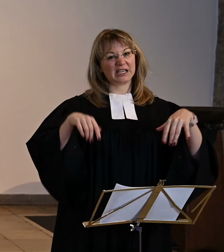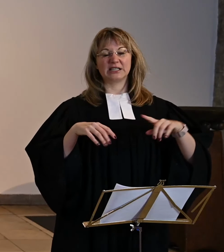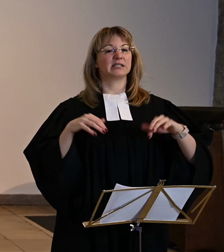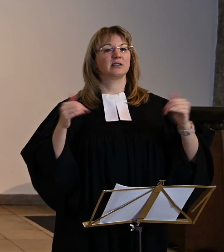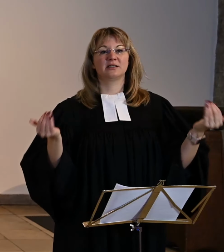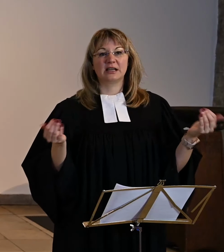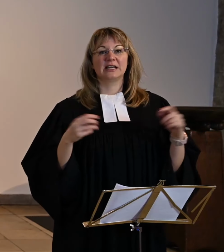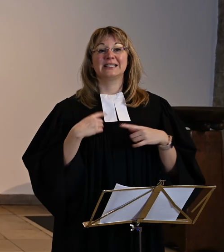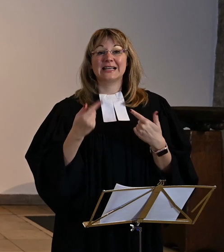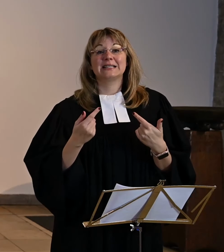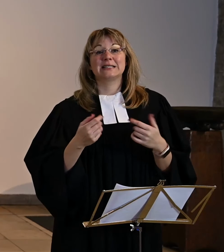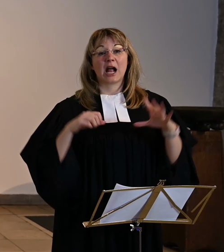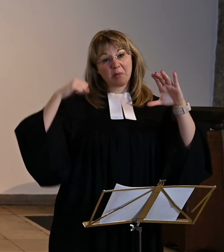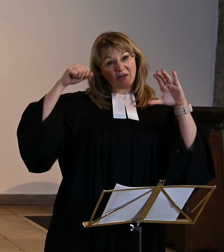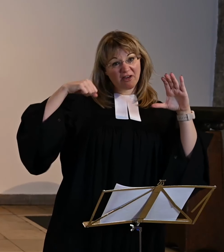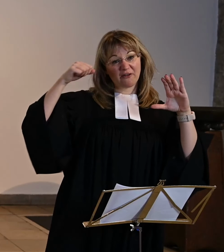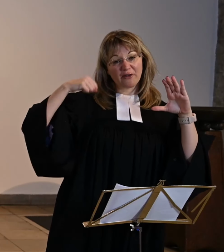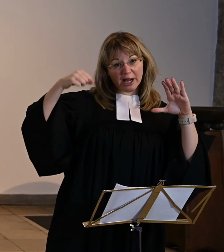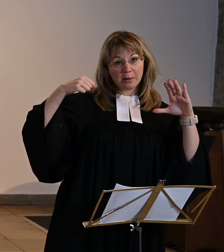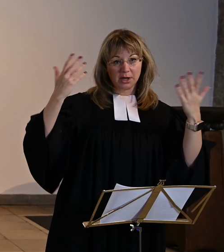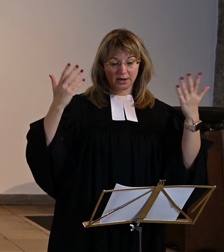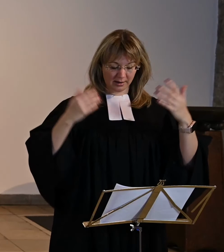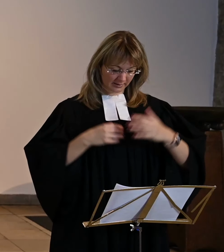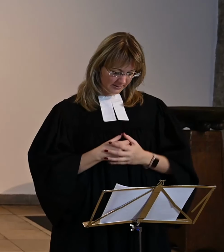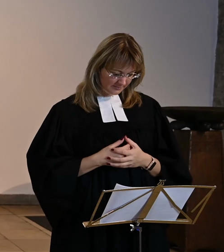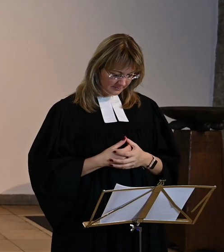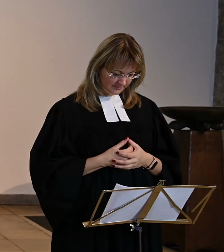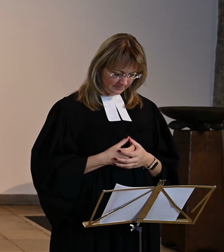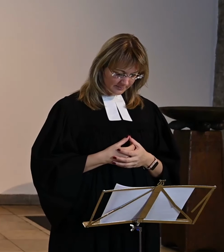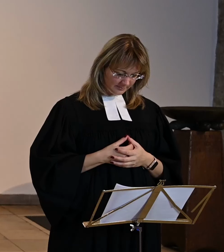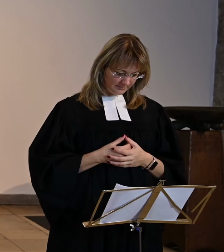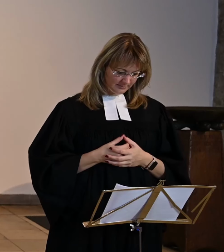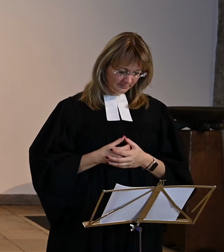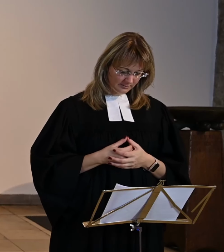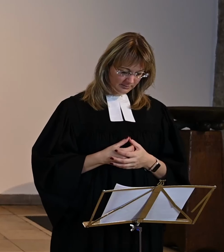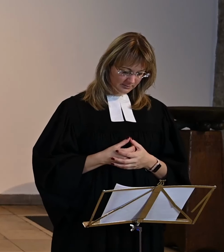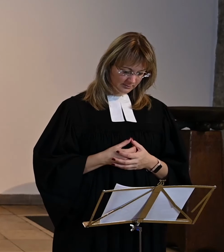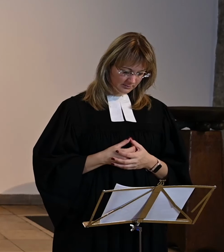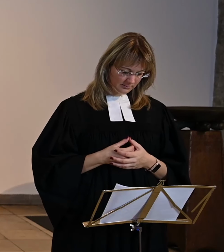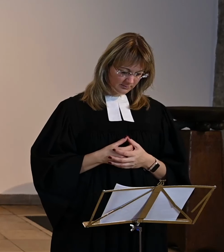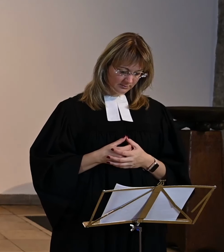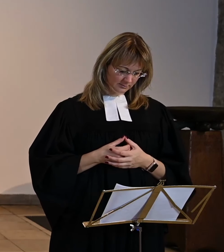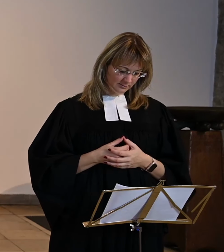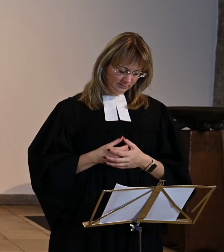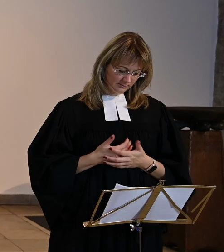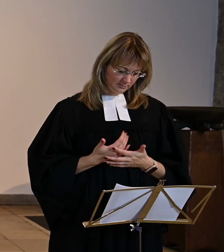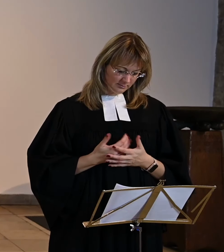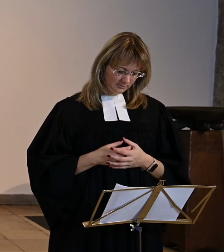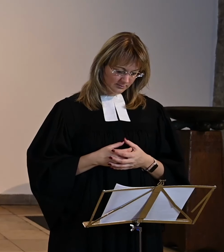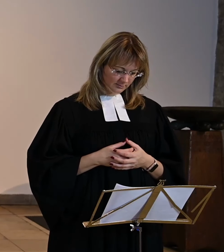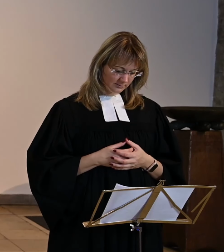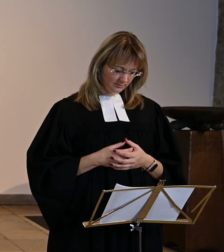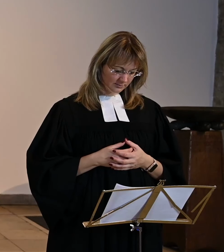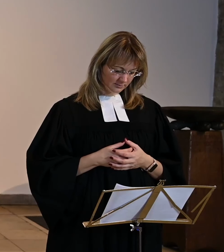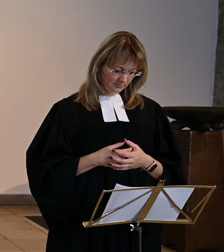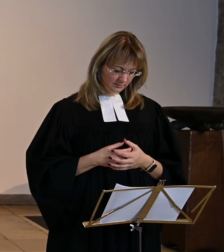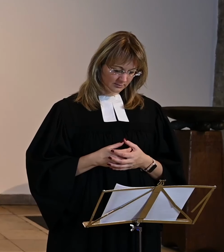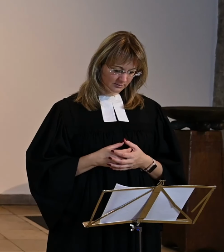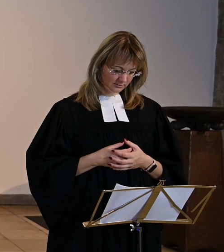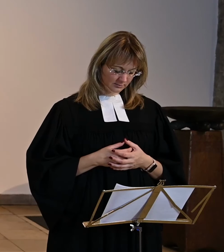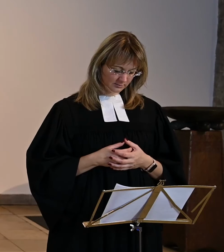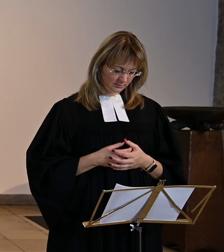können. Leider können wir aufgrund der Schutzmaßnahmen in der Corona-Pandemie derzeit noch nicht wieder